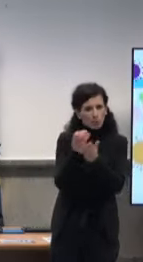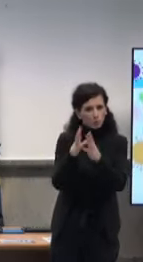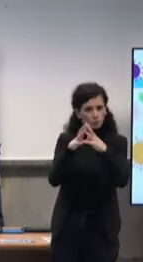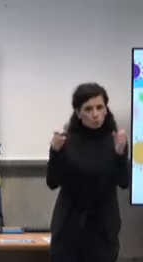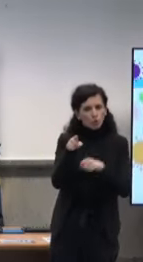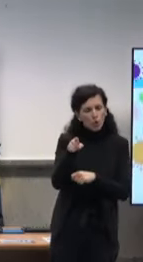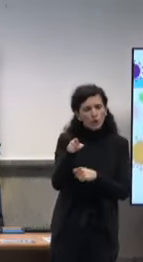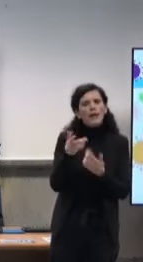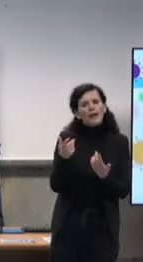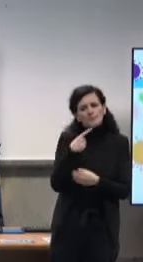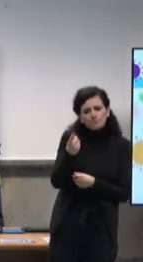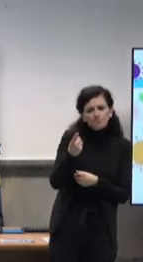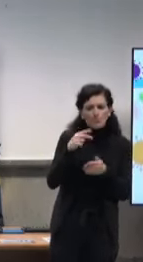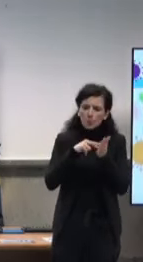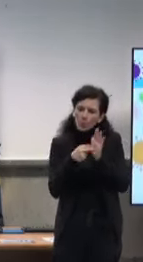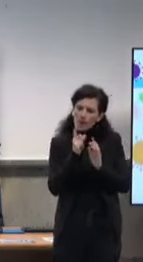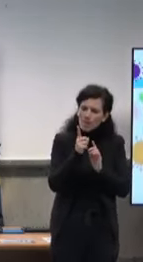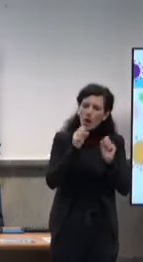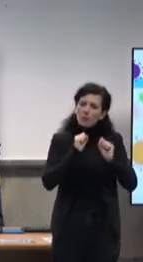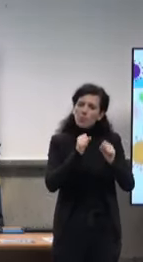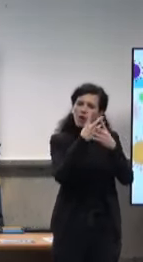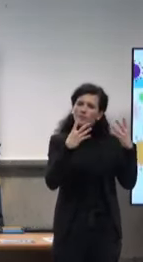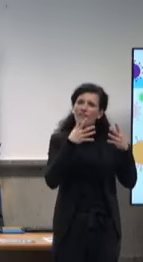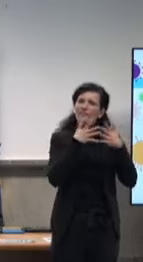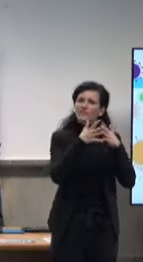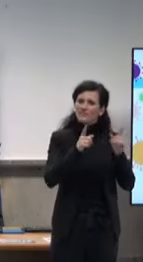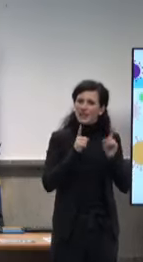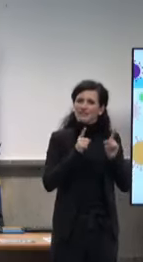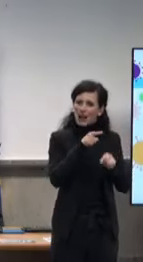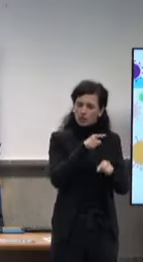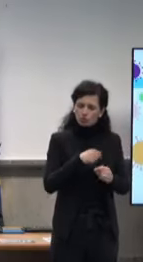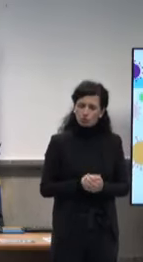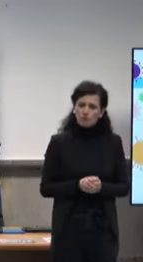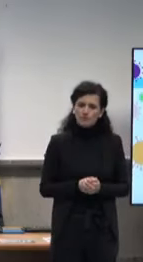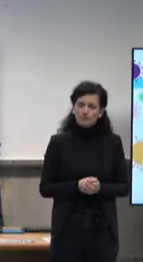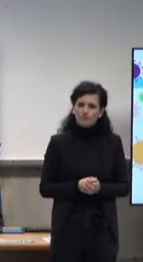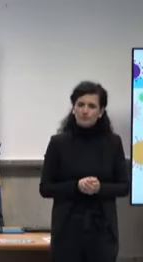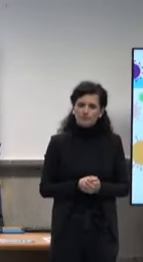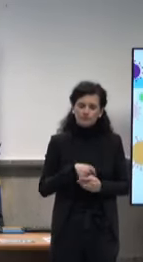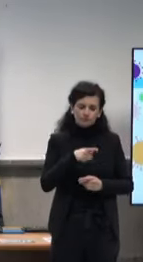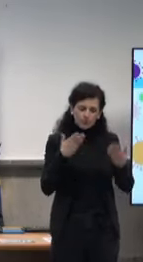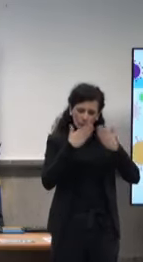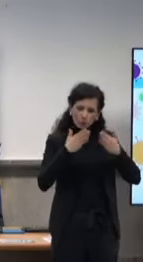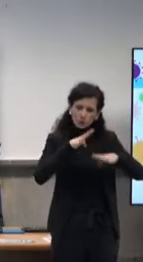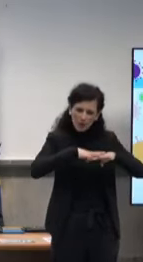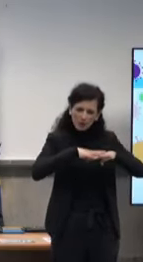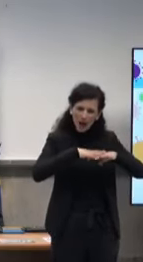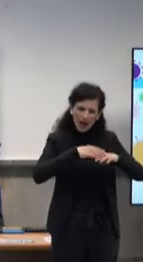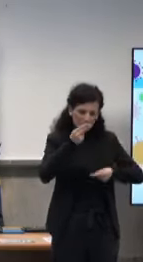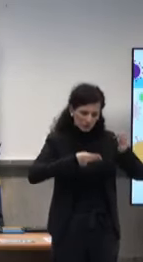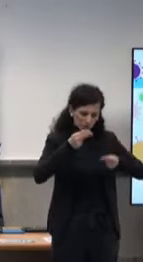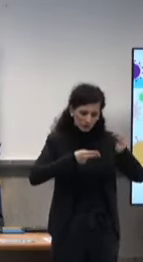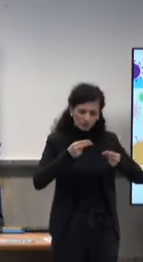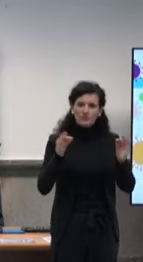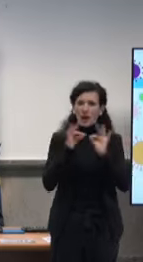il core del problema la capacità di filtraggio negli algoritmi che abbiamo attualmente elaborati in accordo col ministero